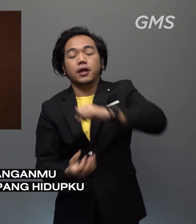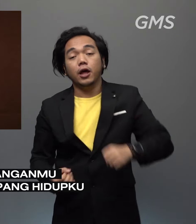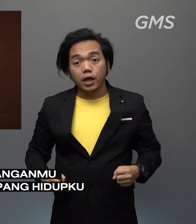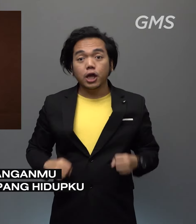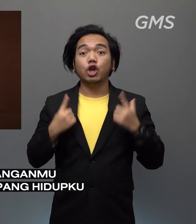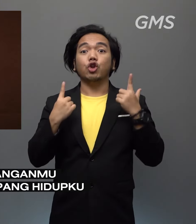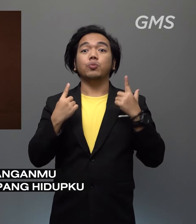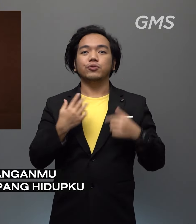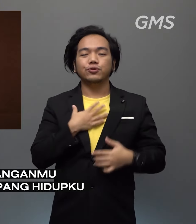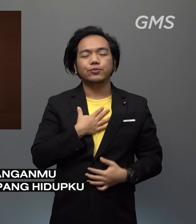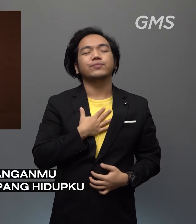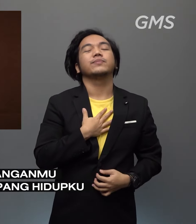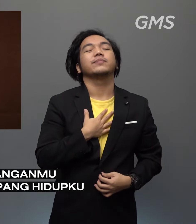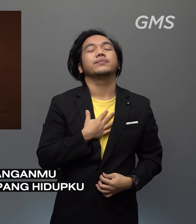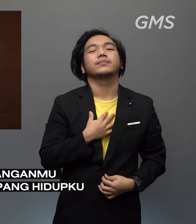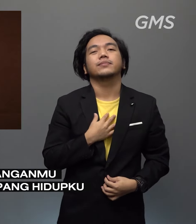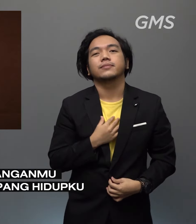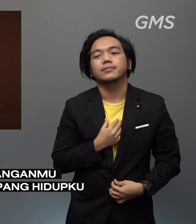hidupku